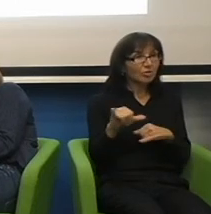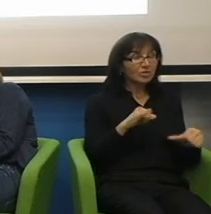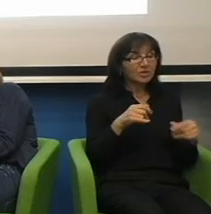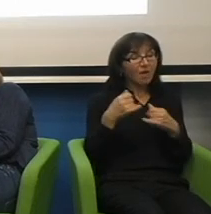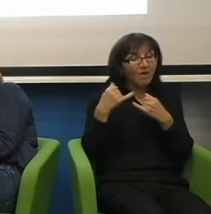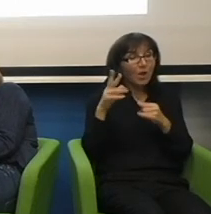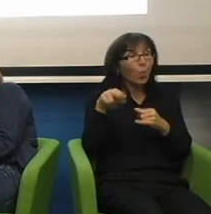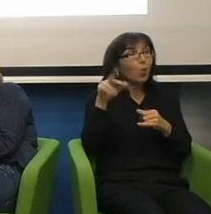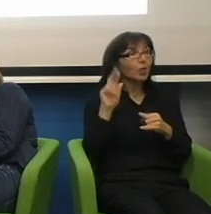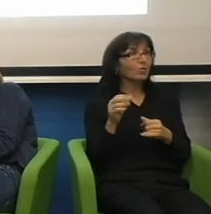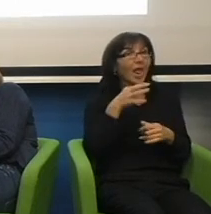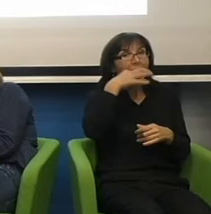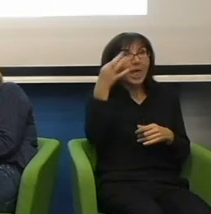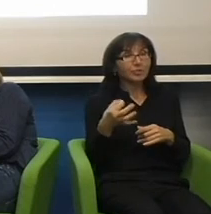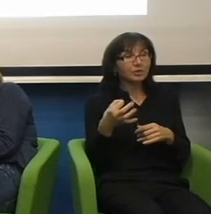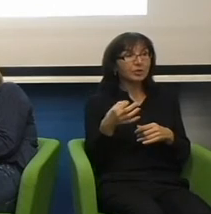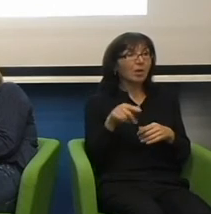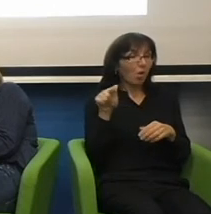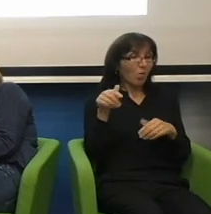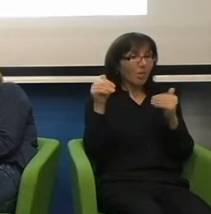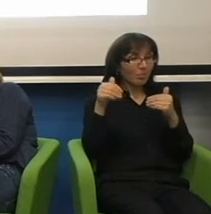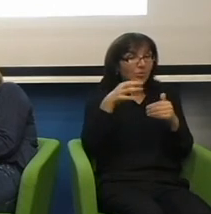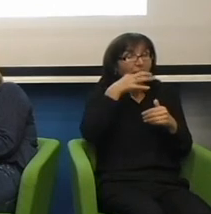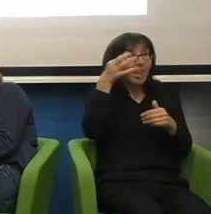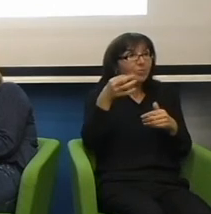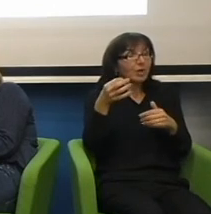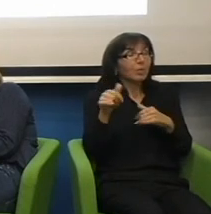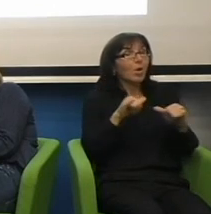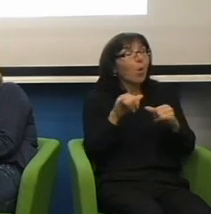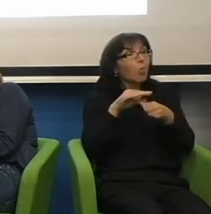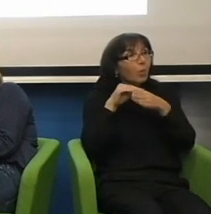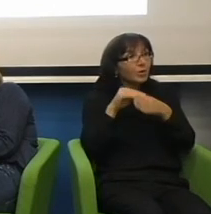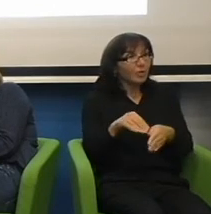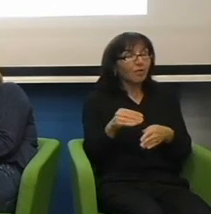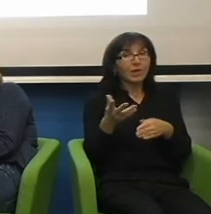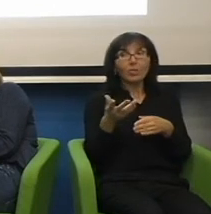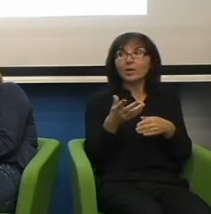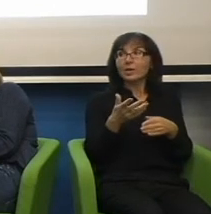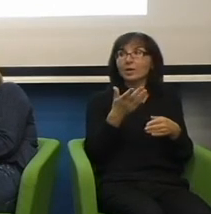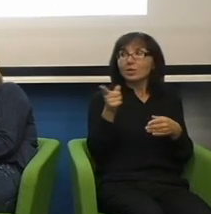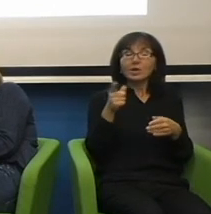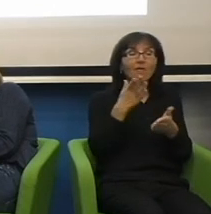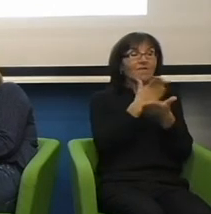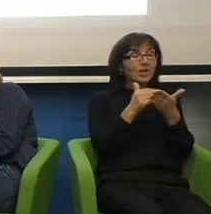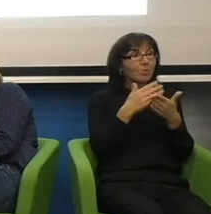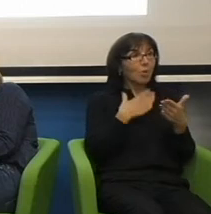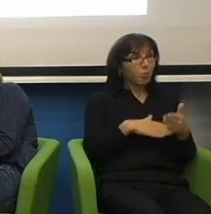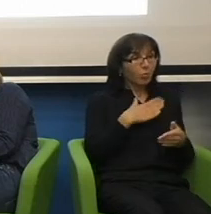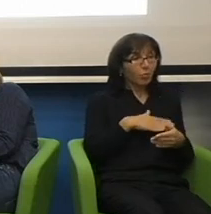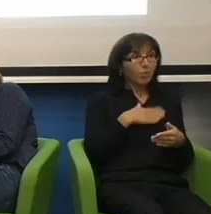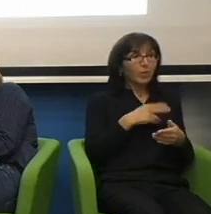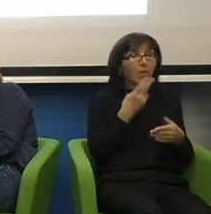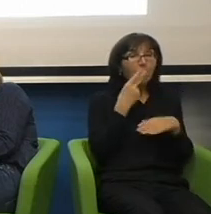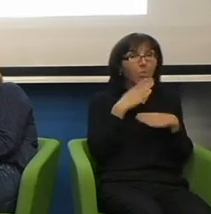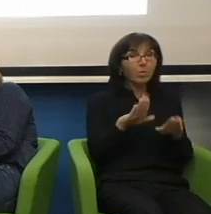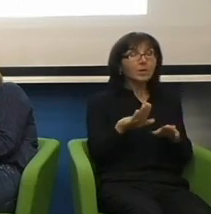sugerujecie, że ona również mogłaby lepiej pokierować. Bardzo mi się ten fragment podoba, bo on w taki syntetyczny sposób